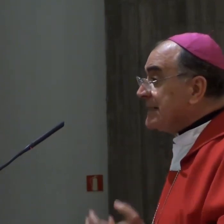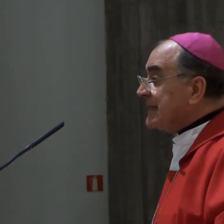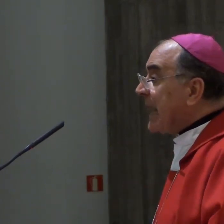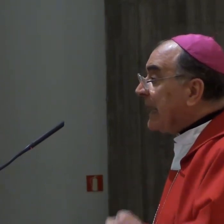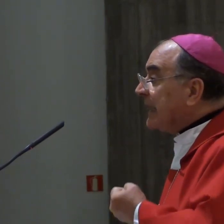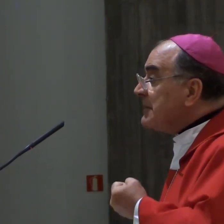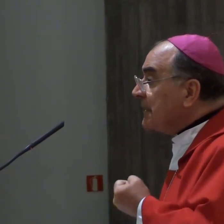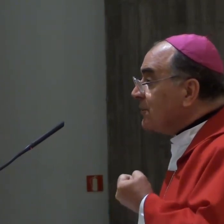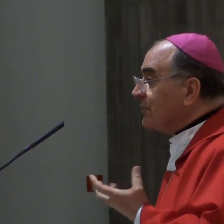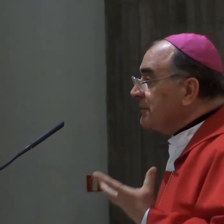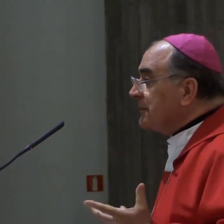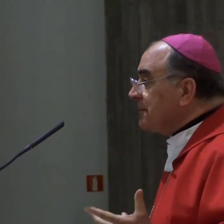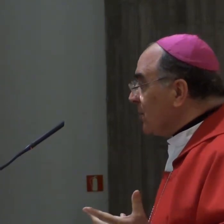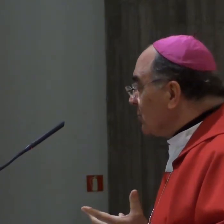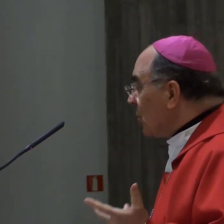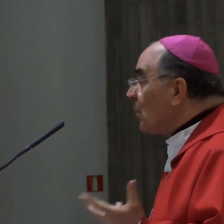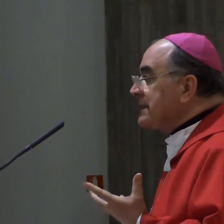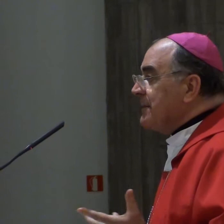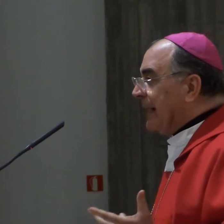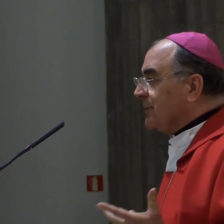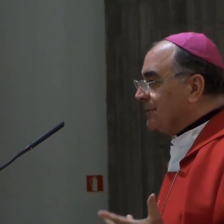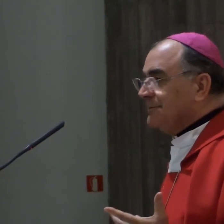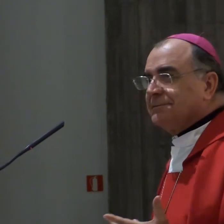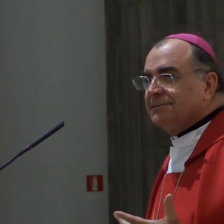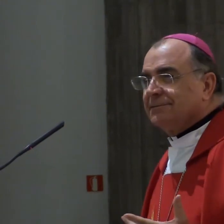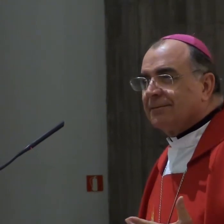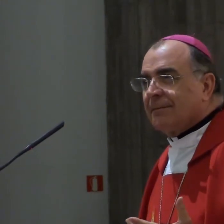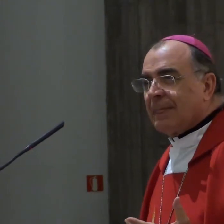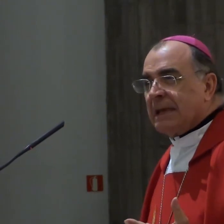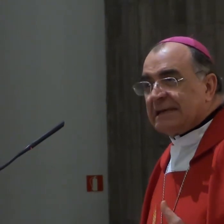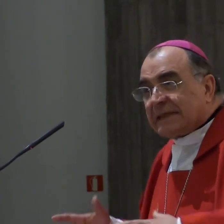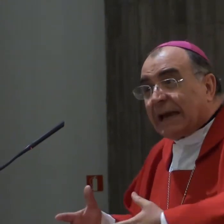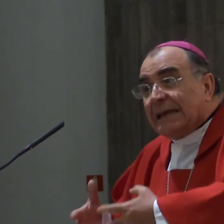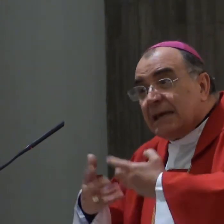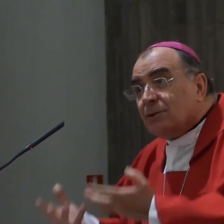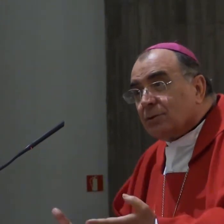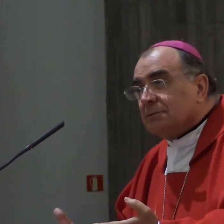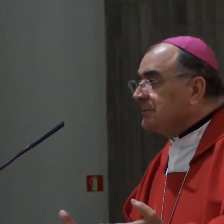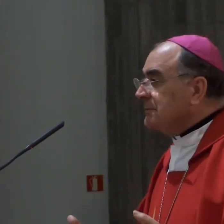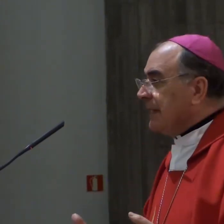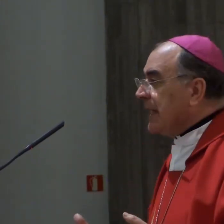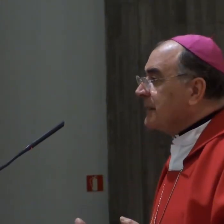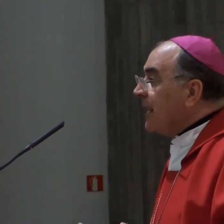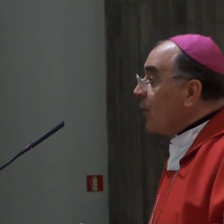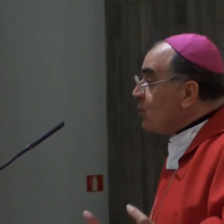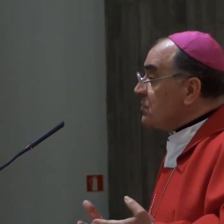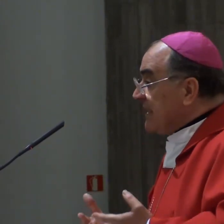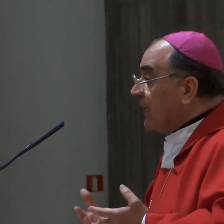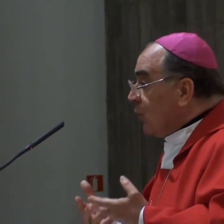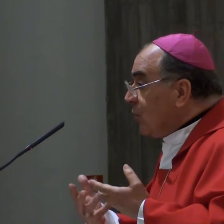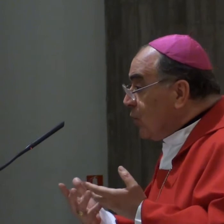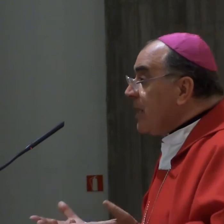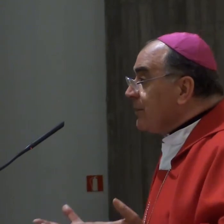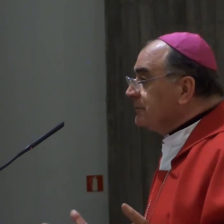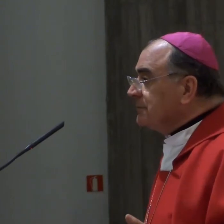entera está genial con dolores está queriendo que nazca